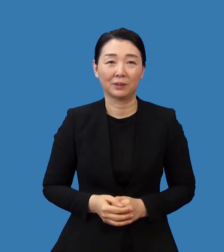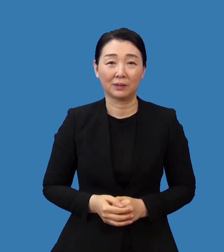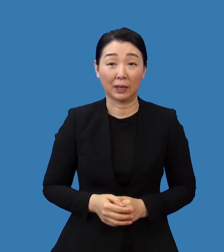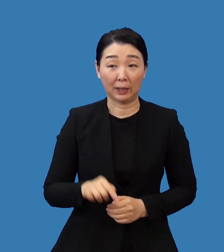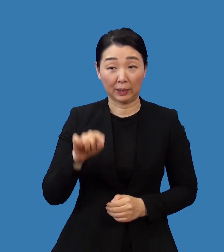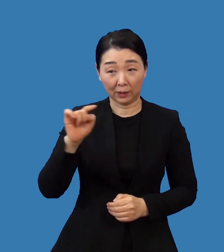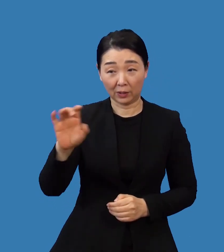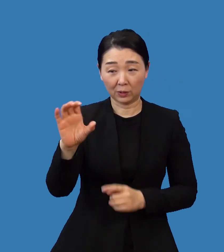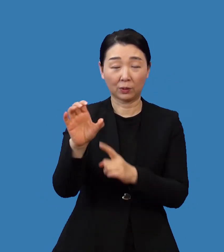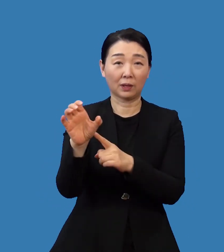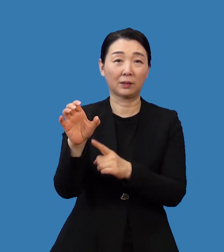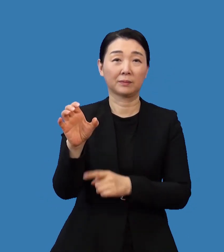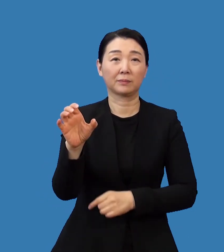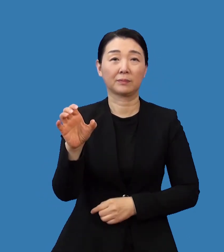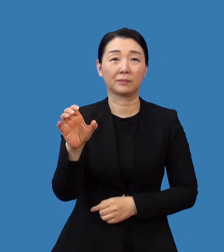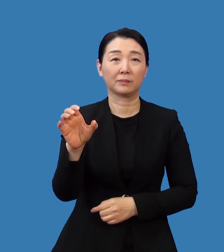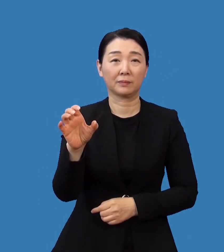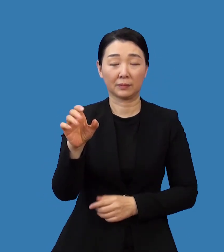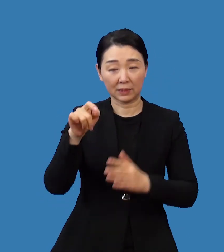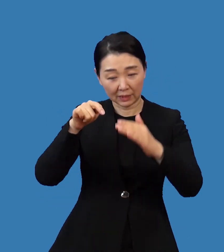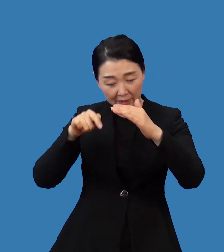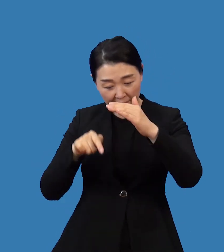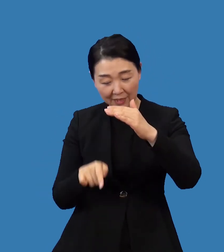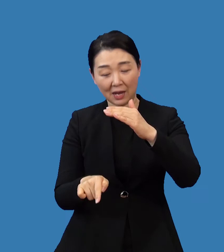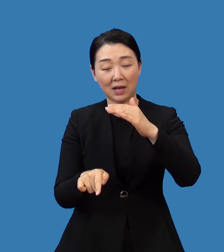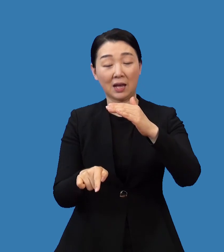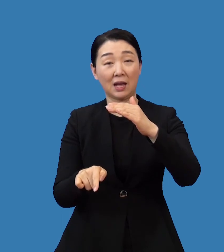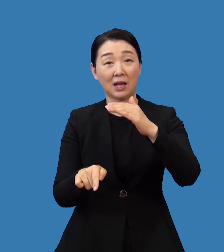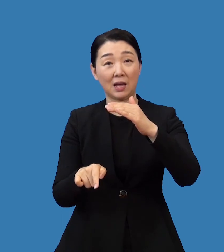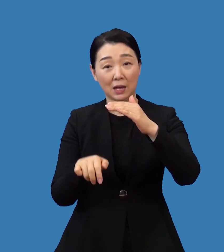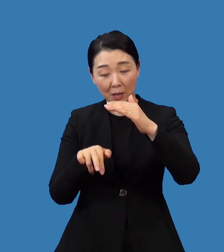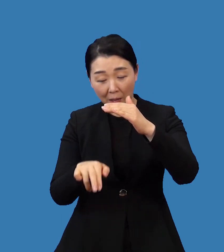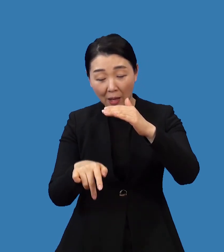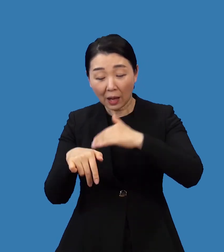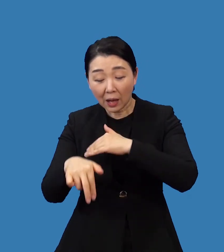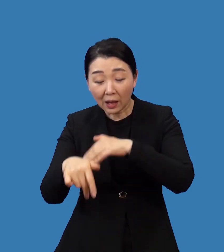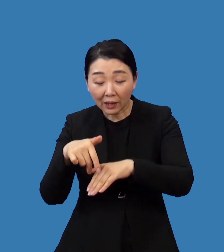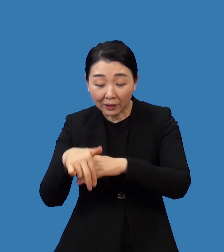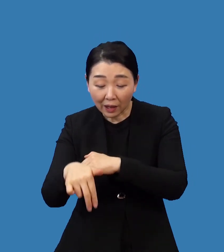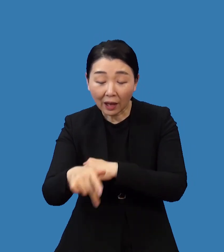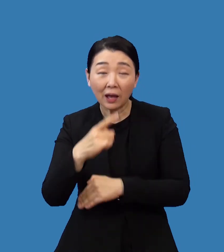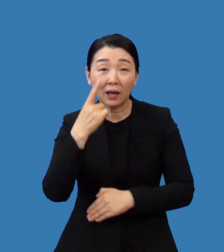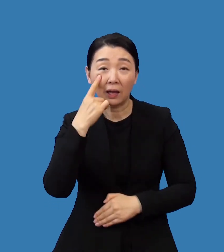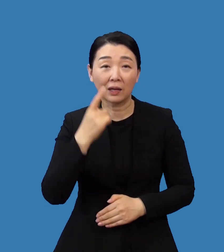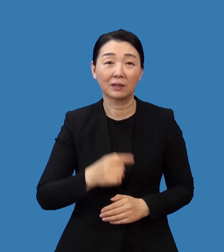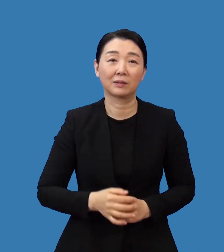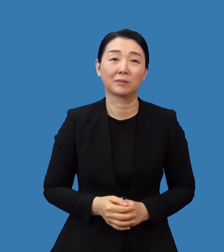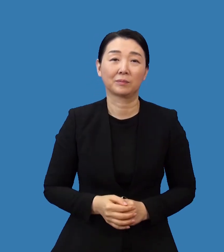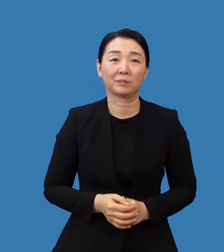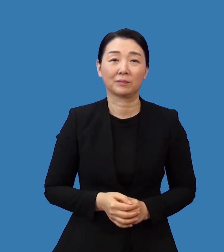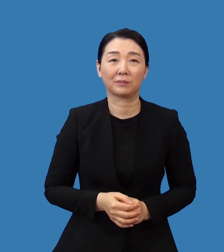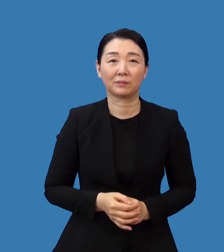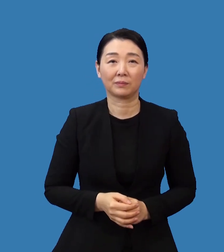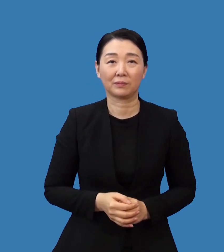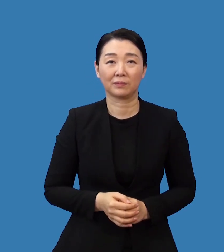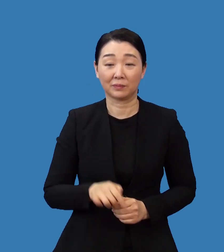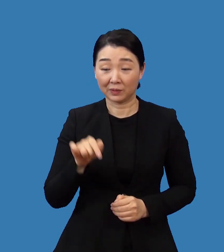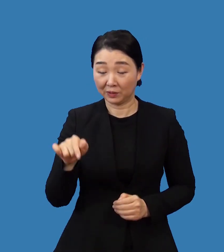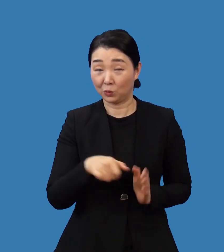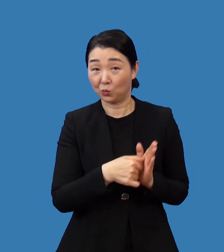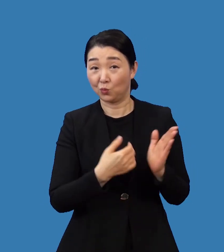캐터린 교회에서 지하로 아래로 또 내려가는 층계가 있어요. 내려가면 거기에